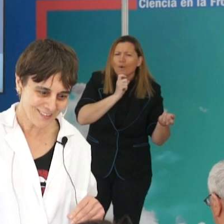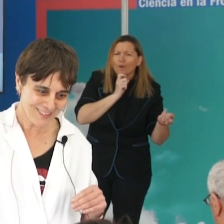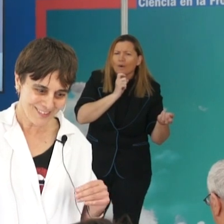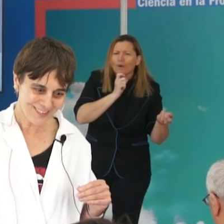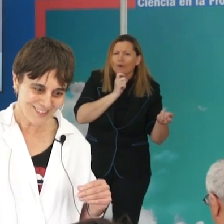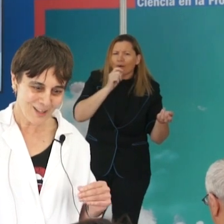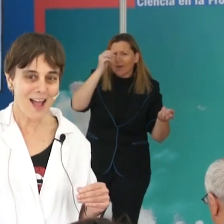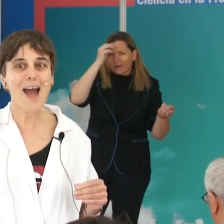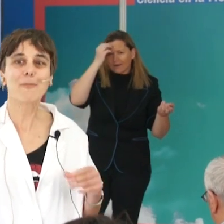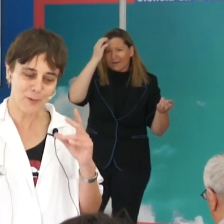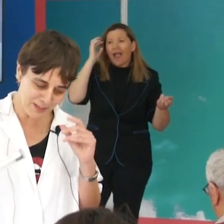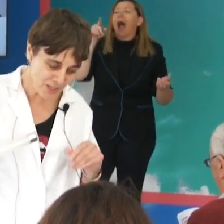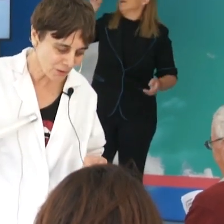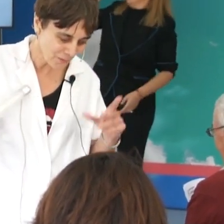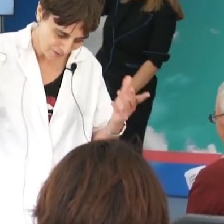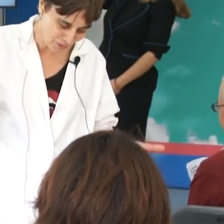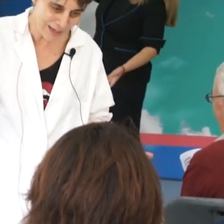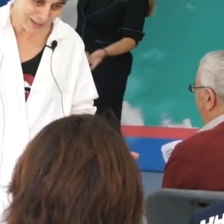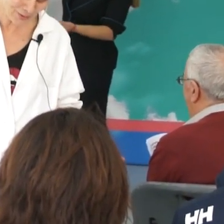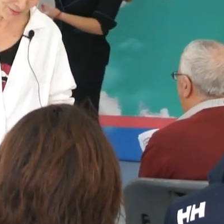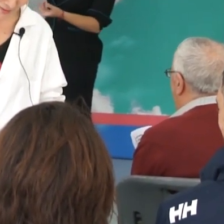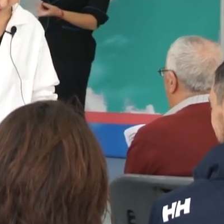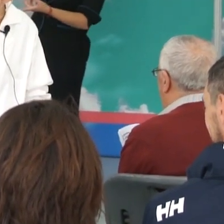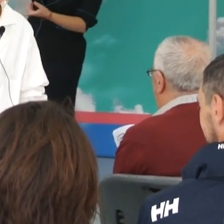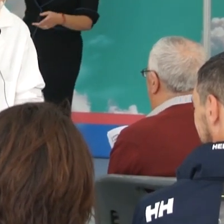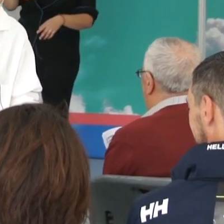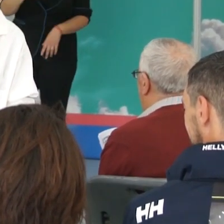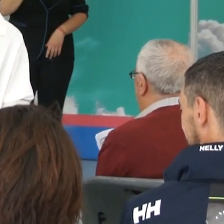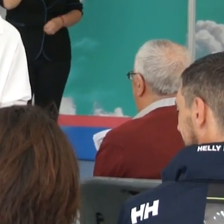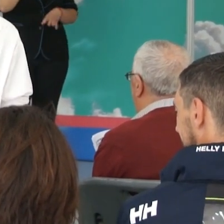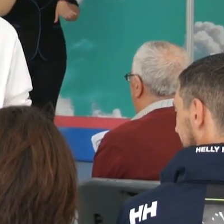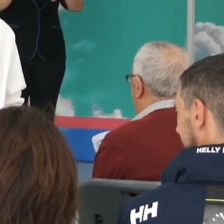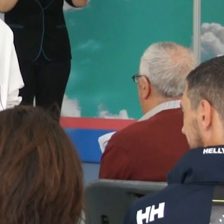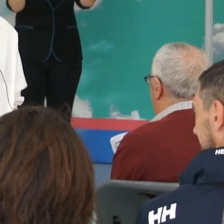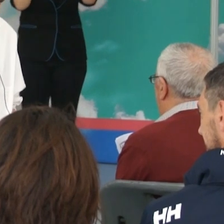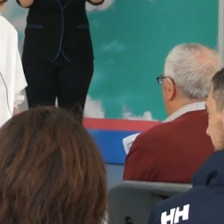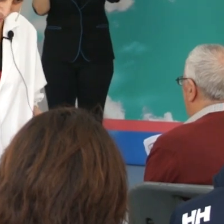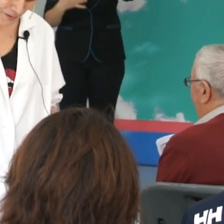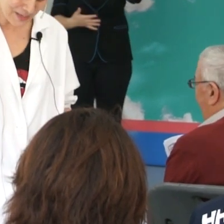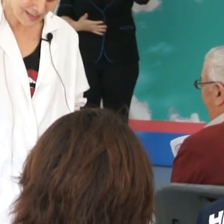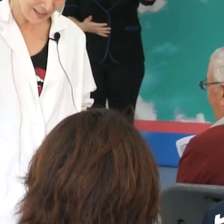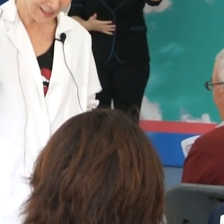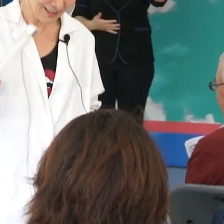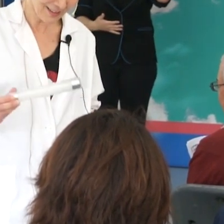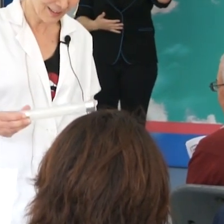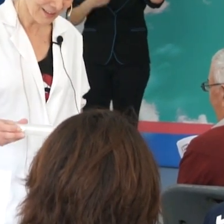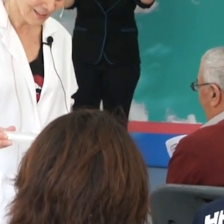lo sé, la que lo he adivinado. Ah, muy bien dicho. Con la mano. Dame la mano. ¿Estás listo para